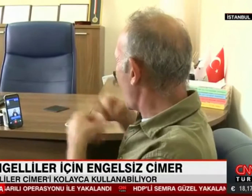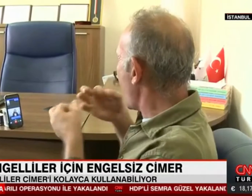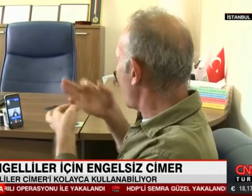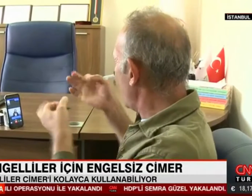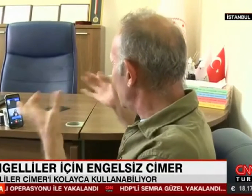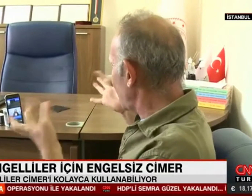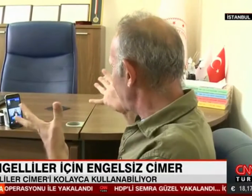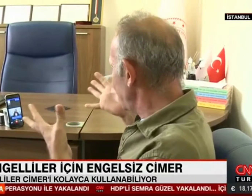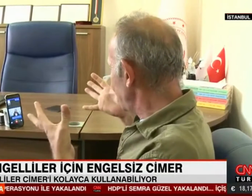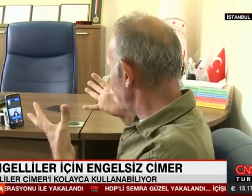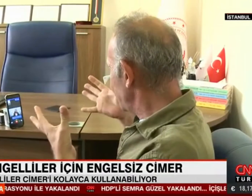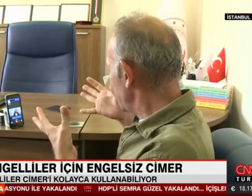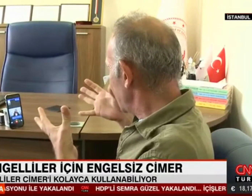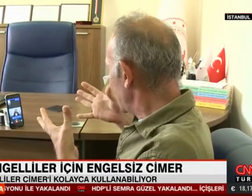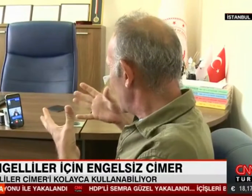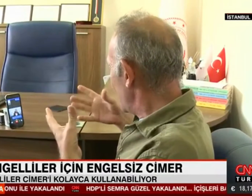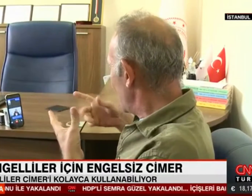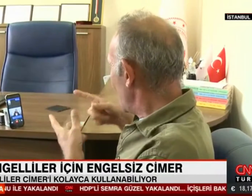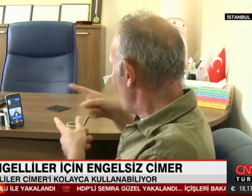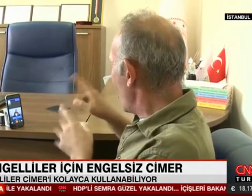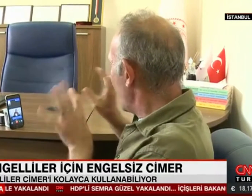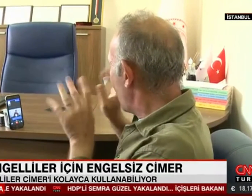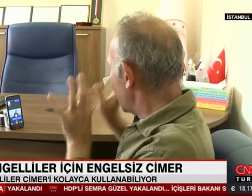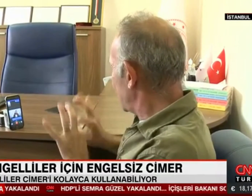görüş ve önerilerini cimer'e